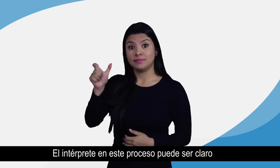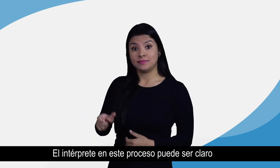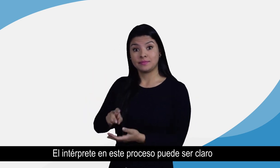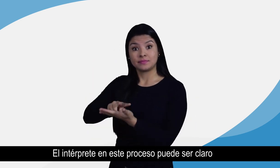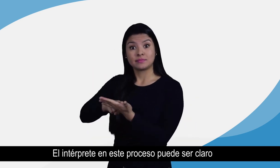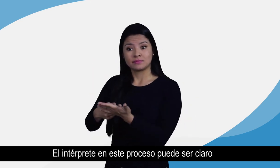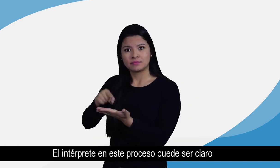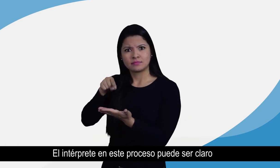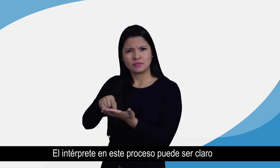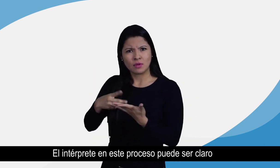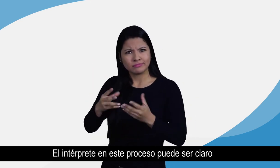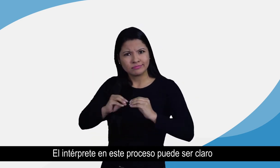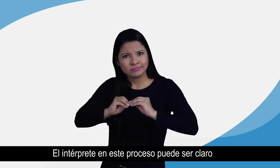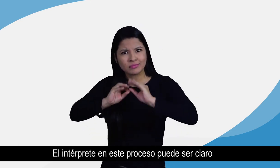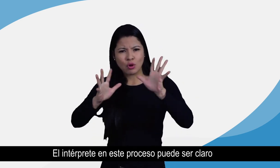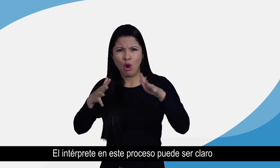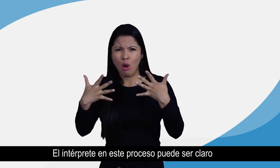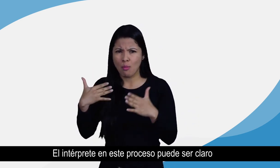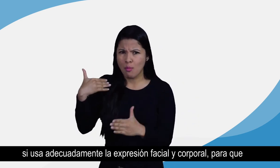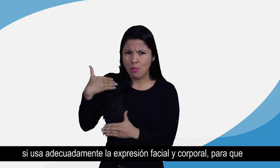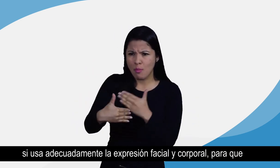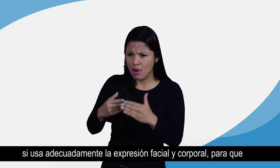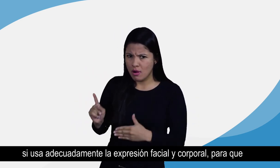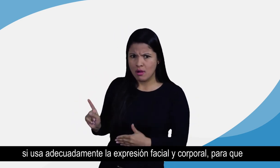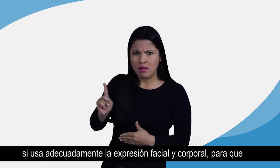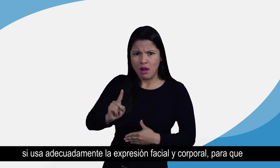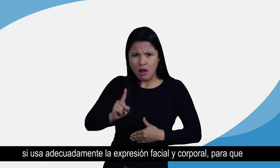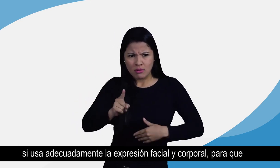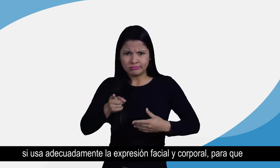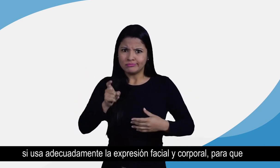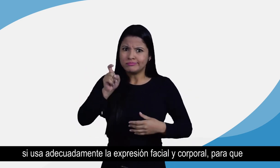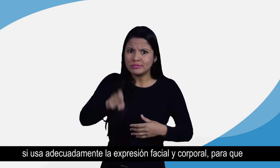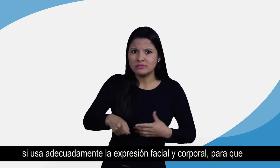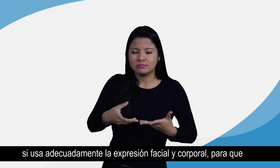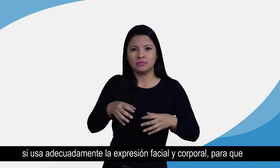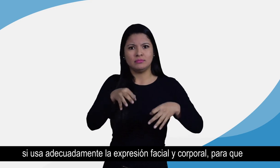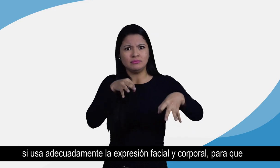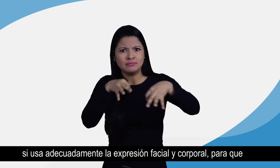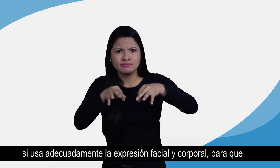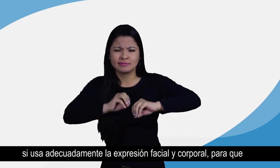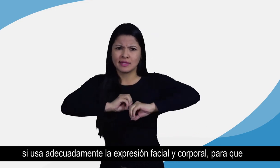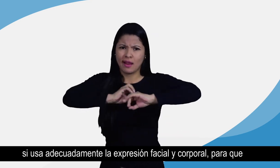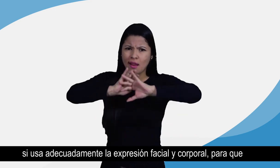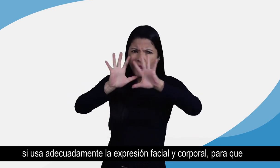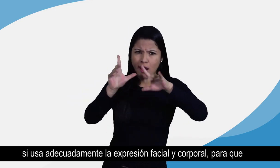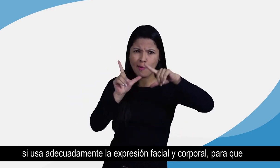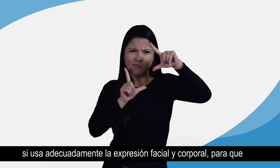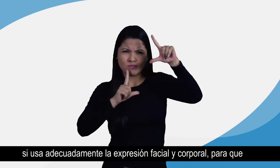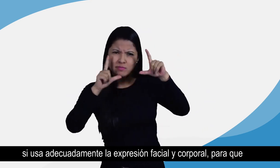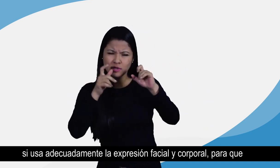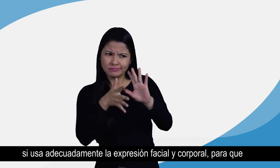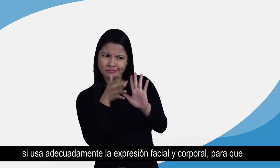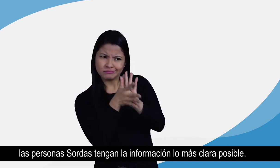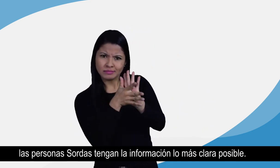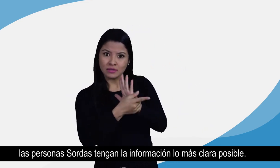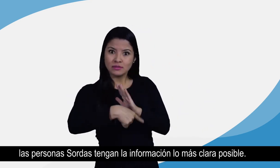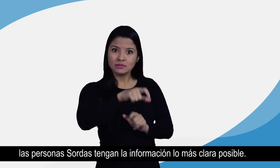El intérprete en este proceso puede ser claro si usa adecuadamente la expresión facial y corporal para que las personas